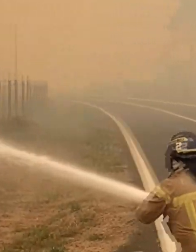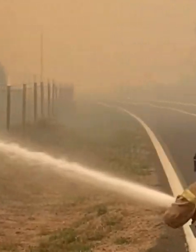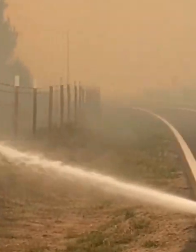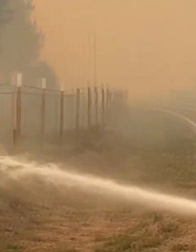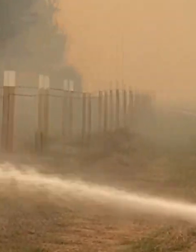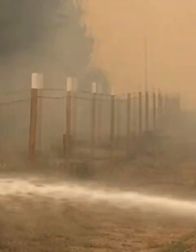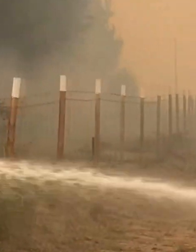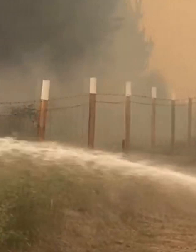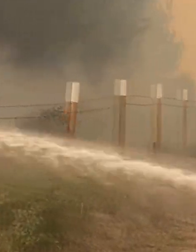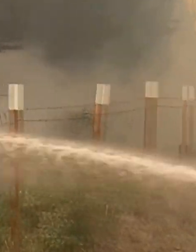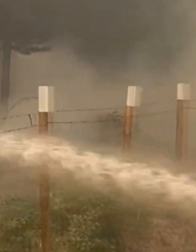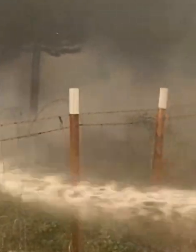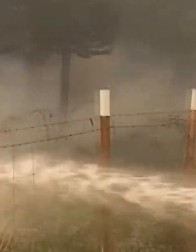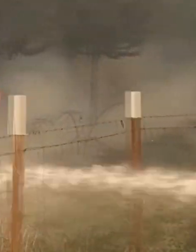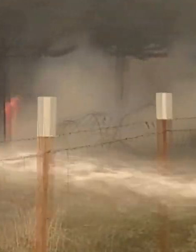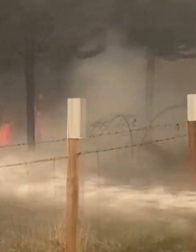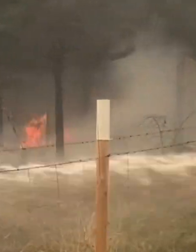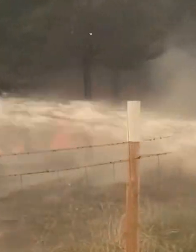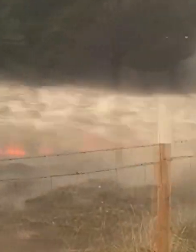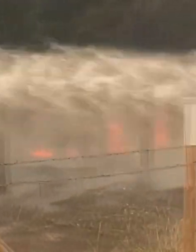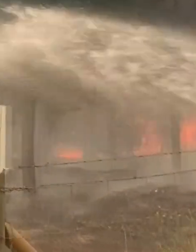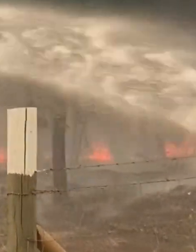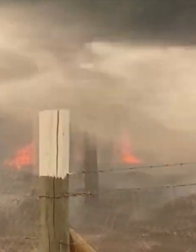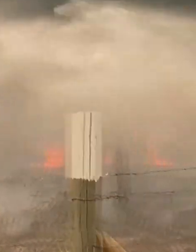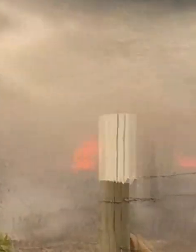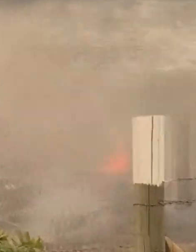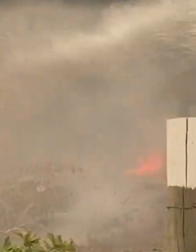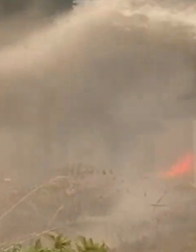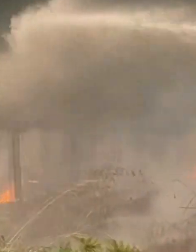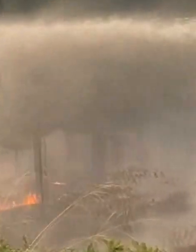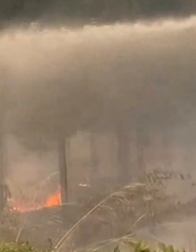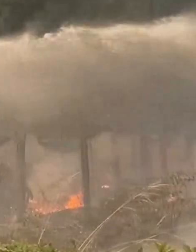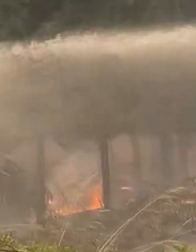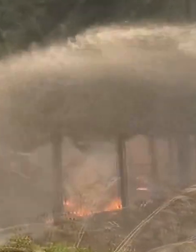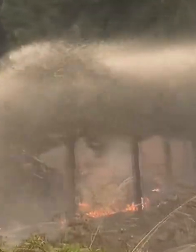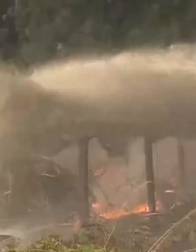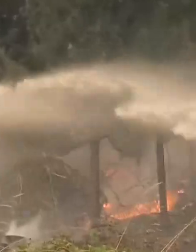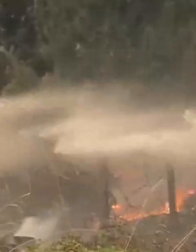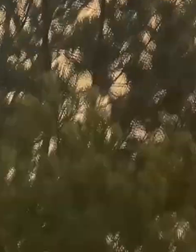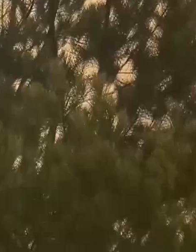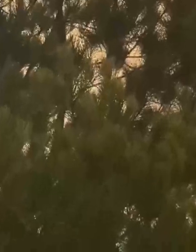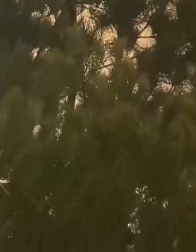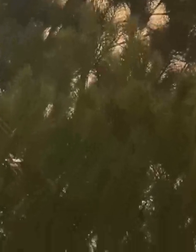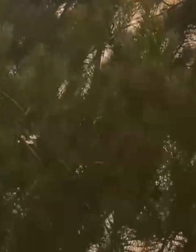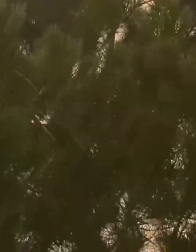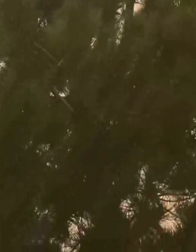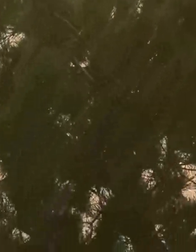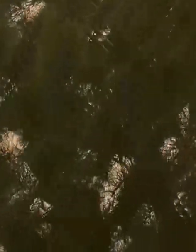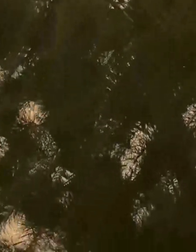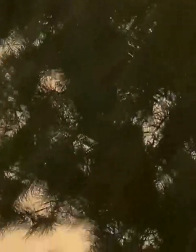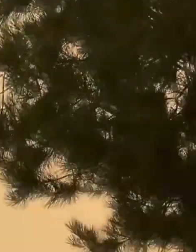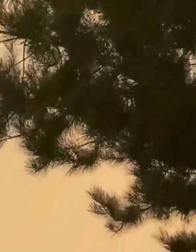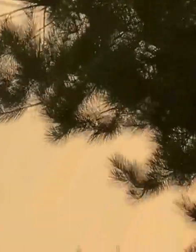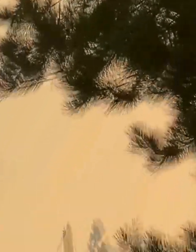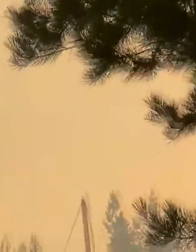La ministra del Interior de Chile, Carolina Toa, informó que hubo errores en el conteo del número de personas fallecidas en los